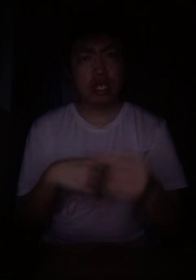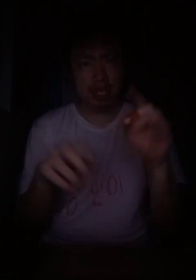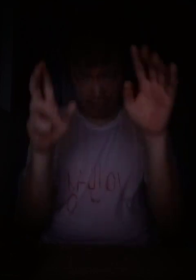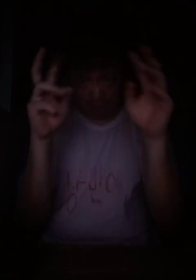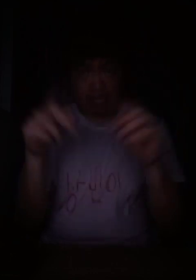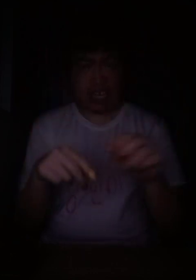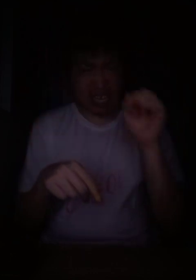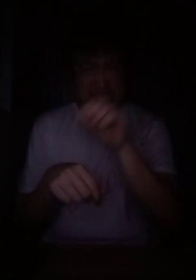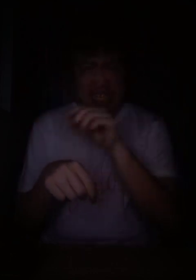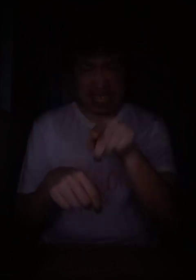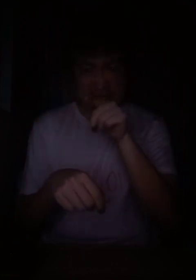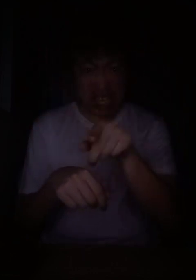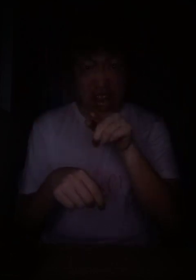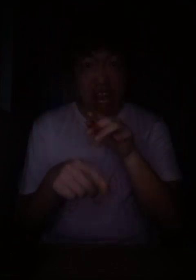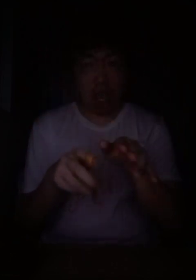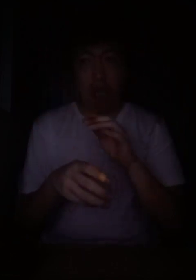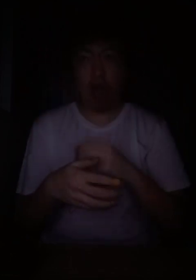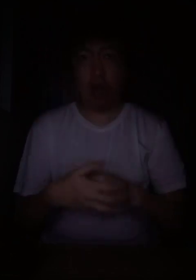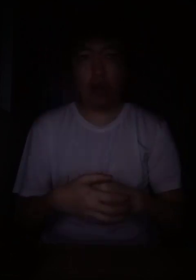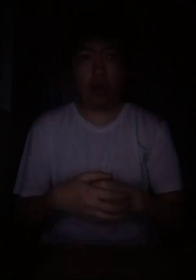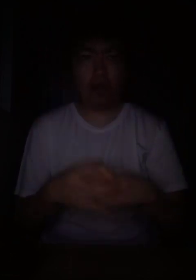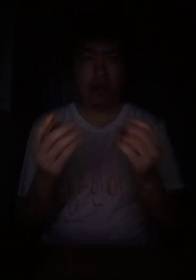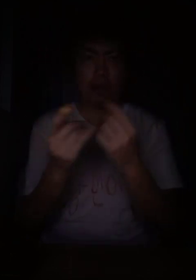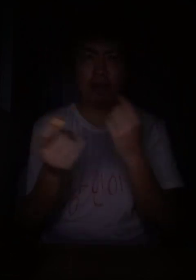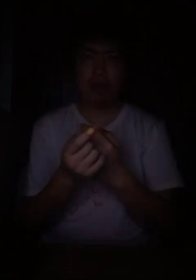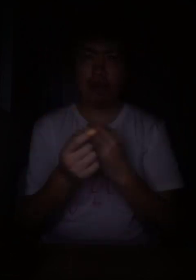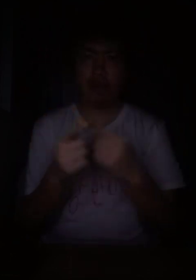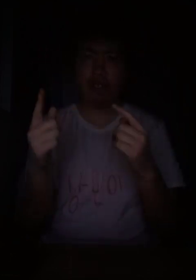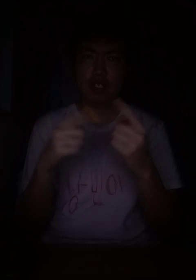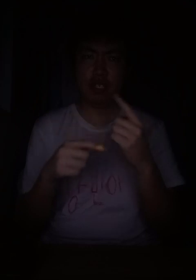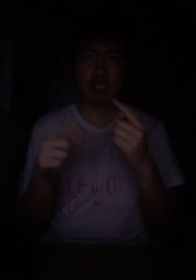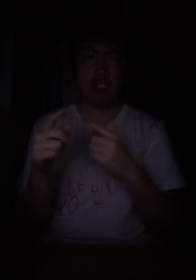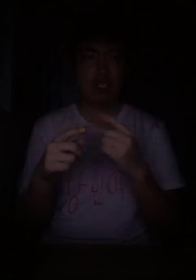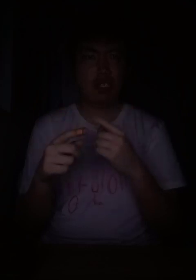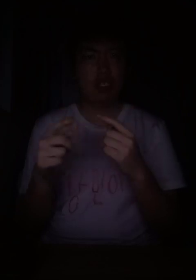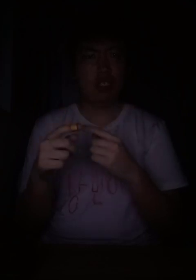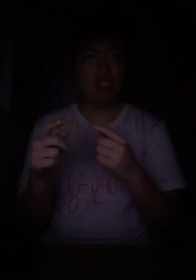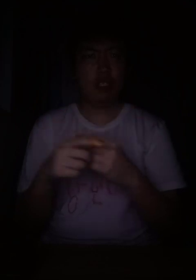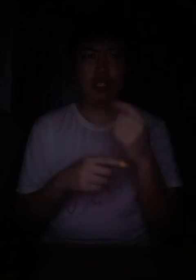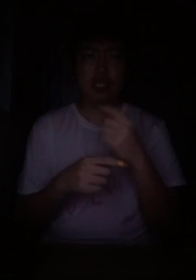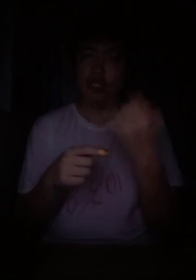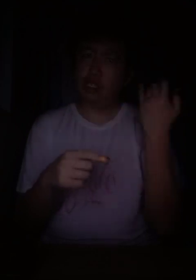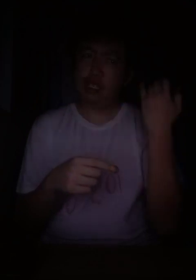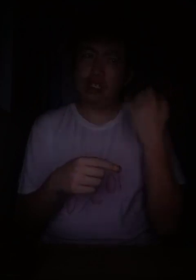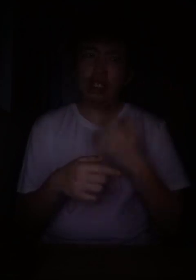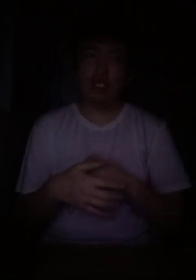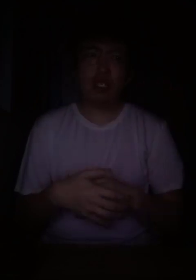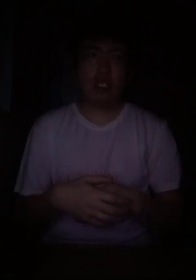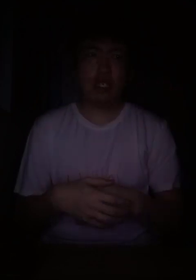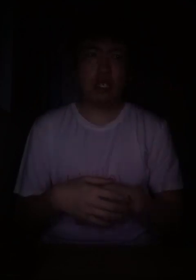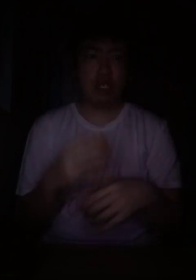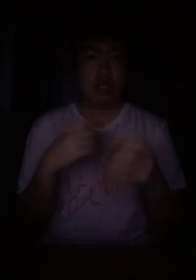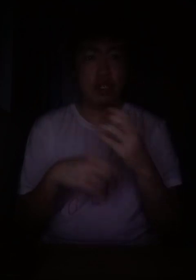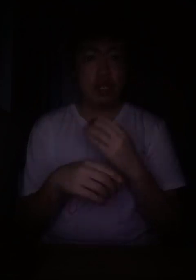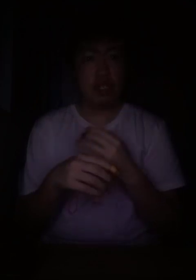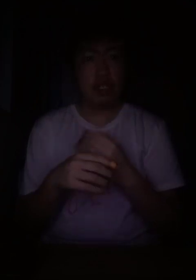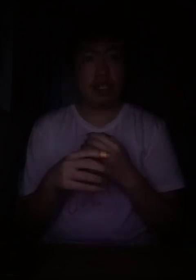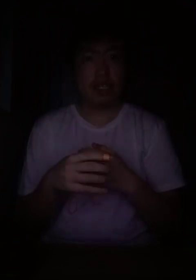개들에게 달려듭니다. 미처 말리지 못한 주인은 어쩔 줄 몰라하며 전화를 겁니다. 연락을 받고 달려온 딸이 신발을